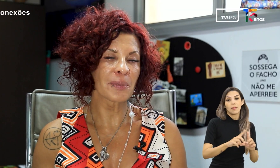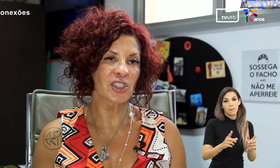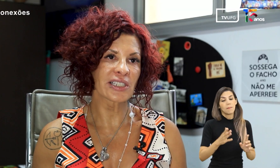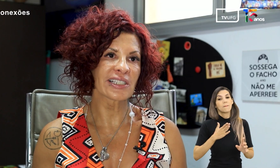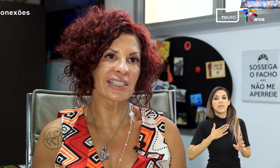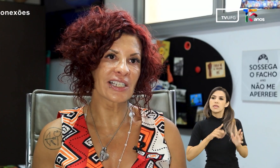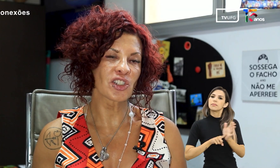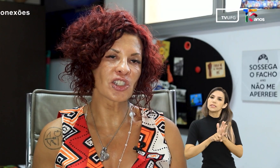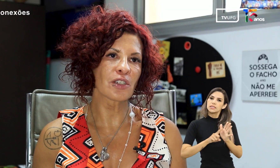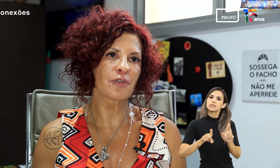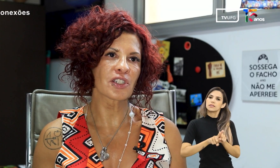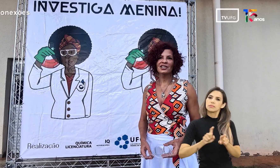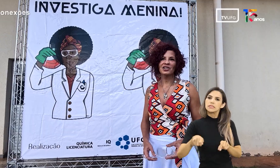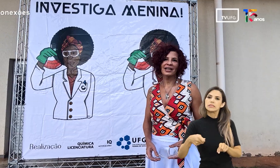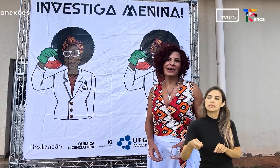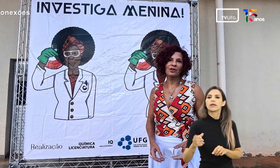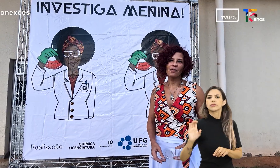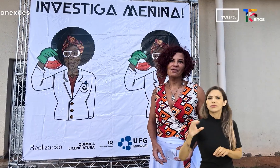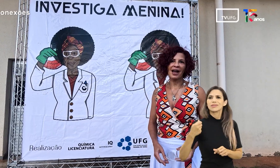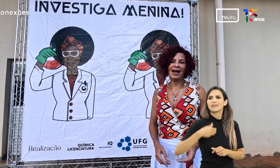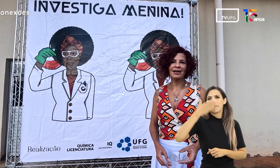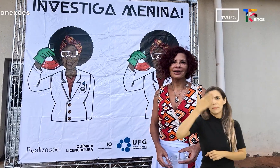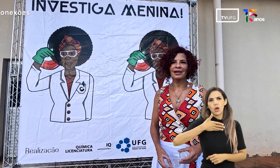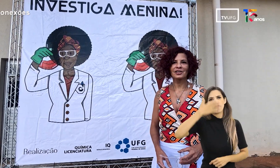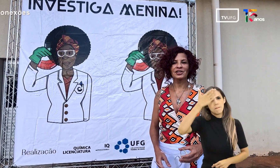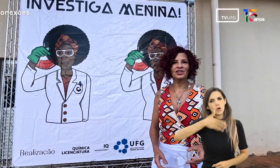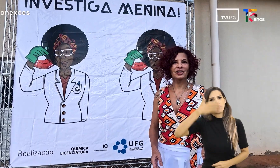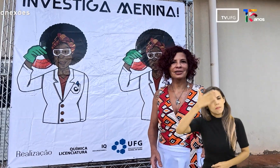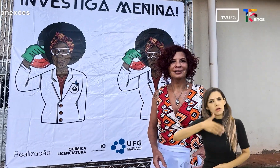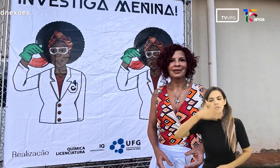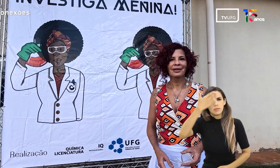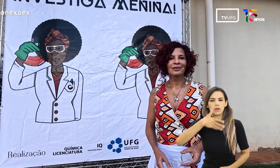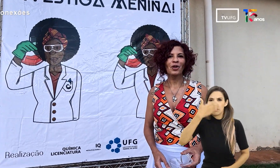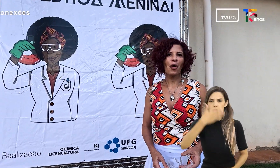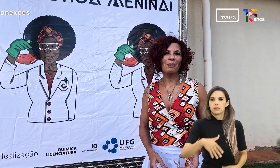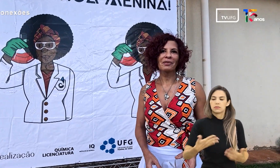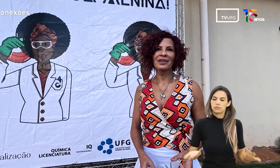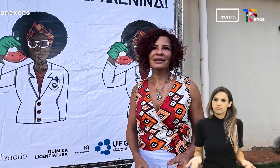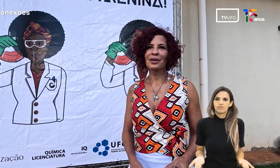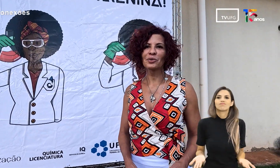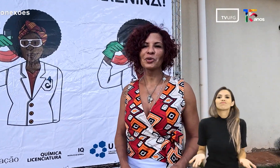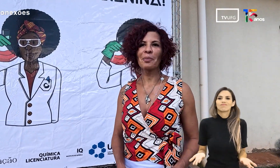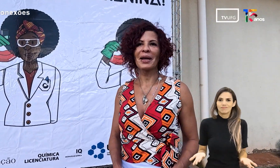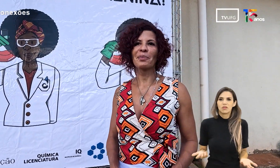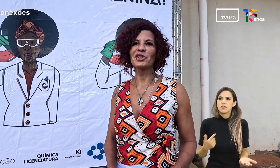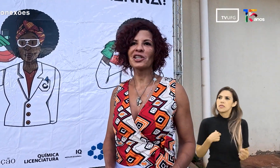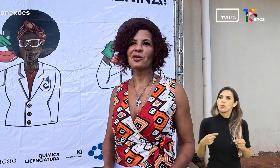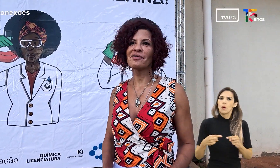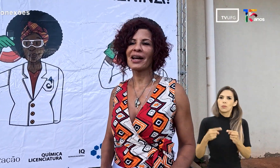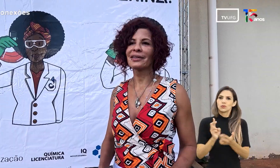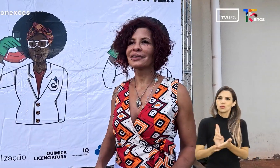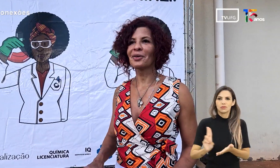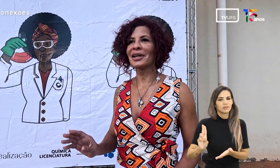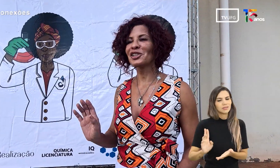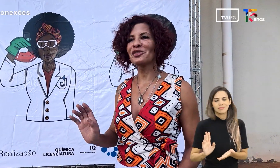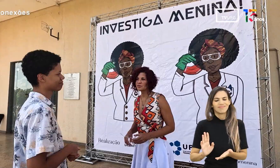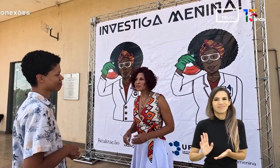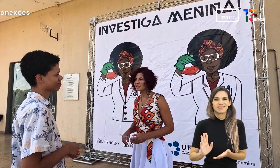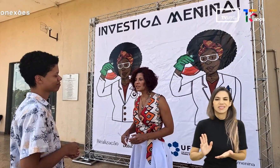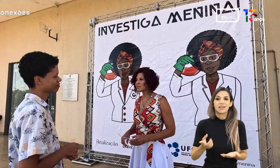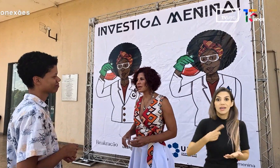também são pesquisas científicas. Então é isso de ficar o tempo todo provando que você cabe nesse lugar, né? A gente precisa